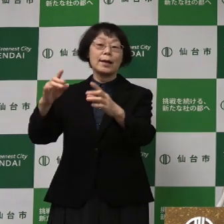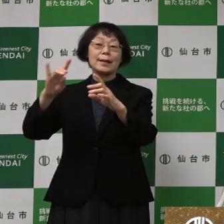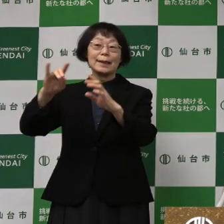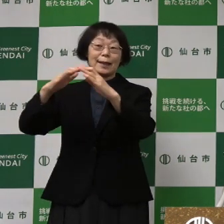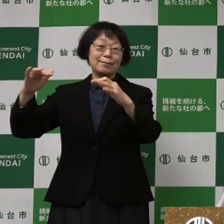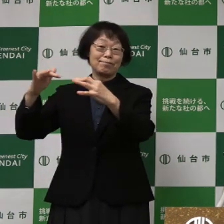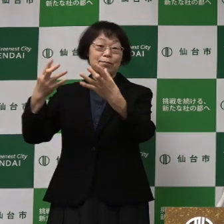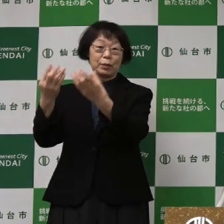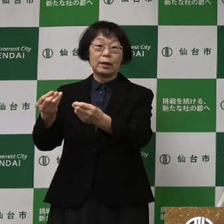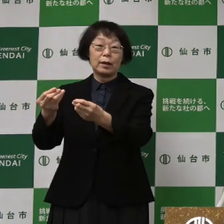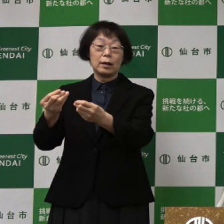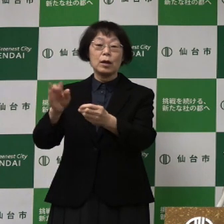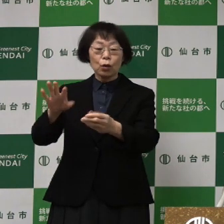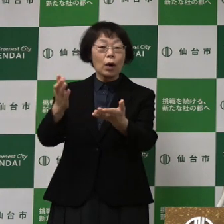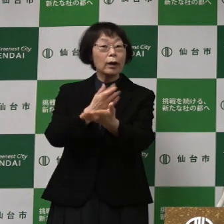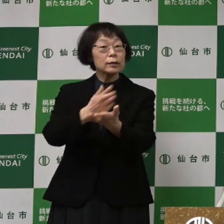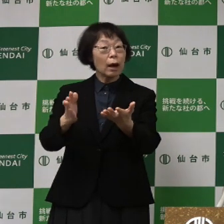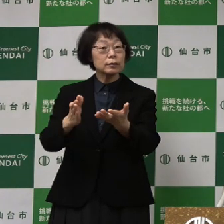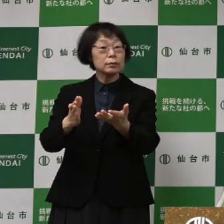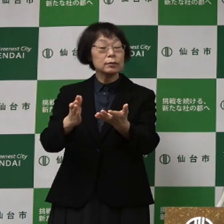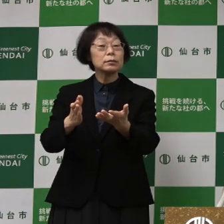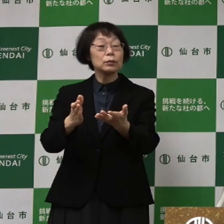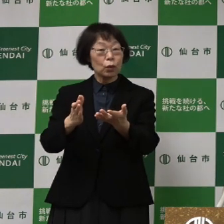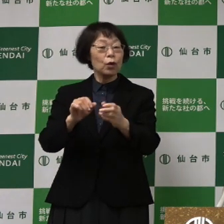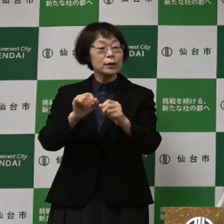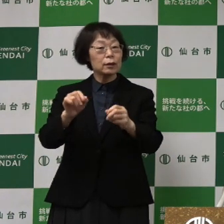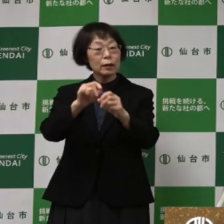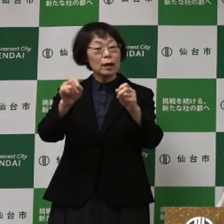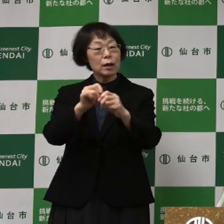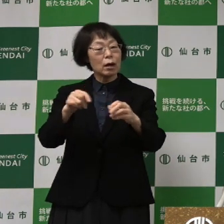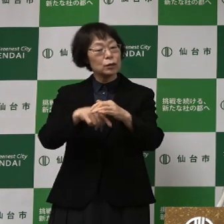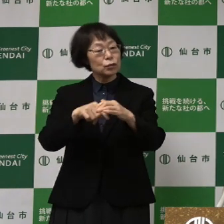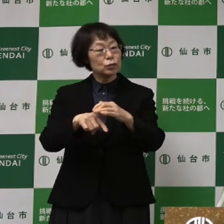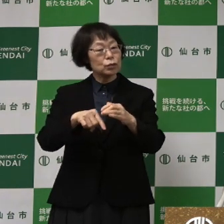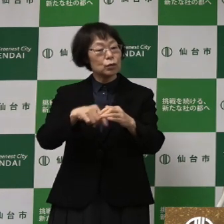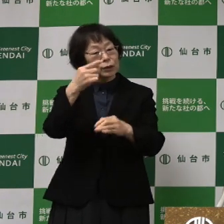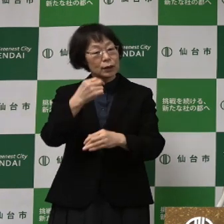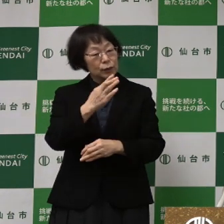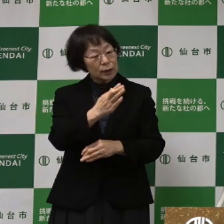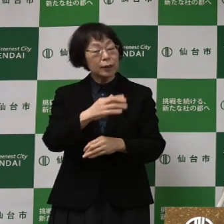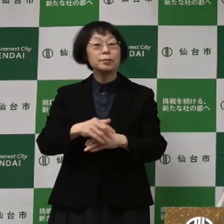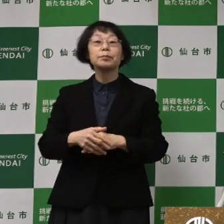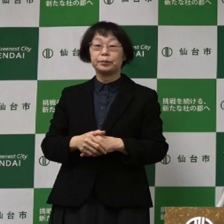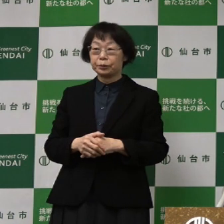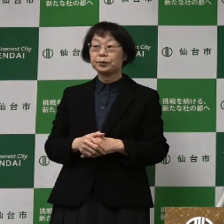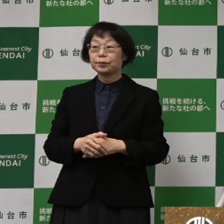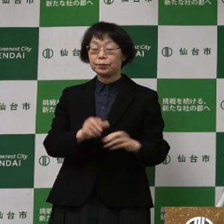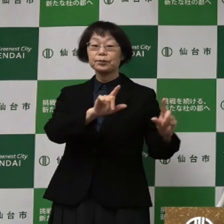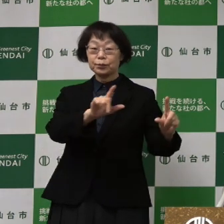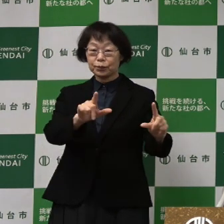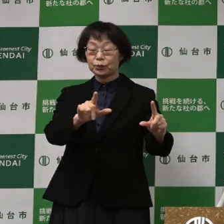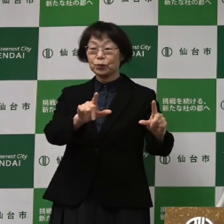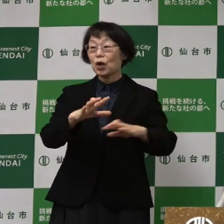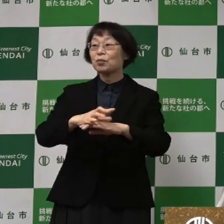由というか、どうしてこういう見合わせという形を決断されたのか教えてください。 まずですね、ロシ